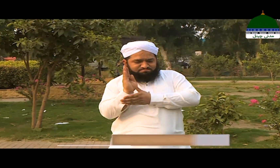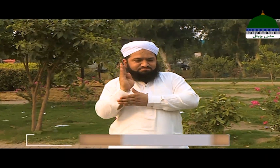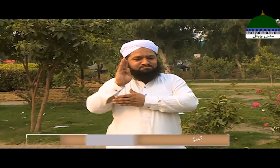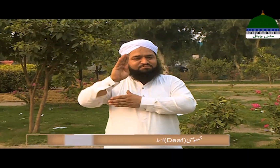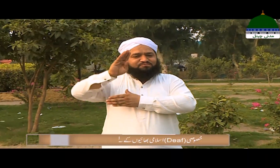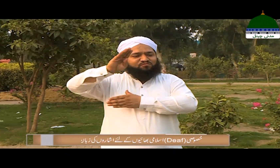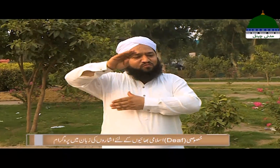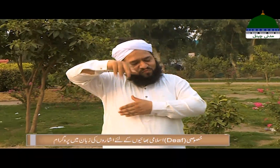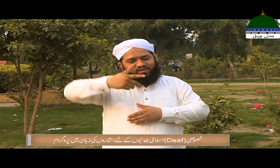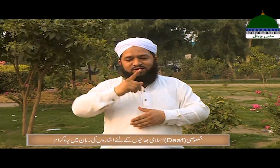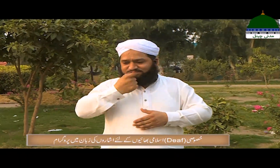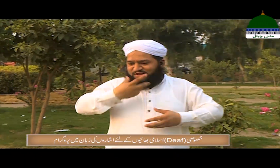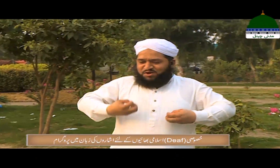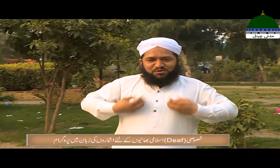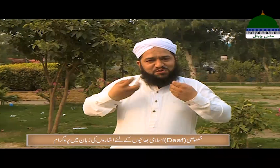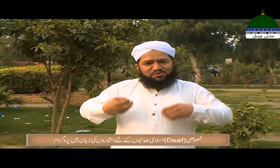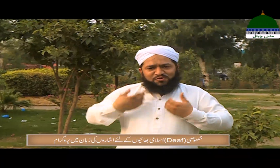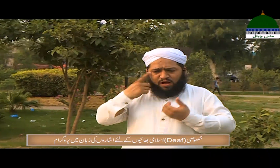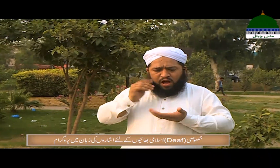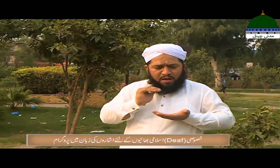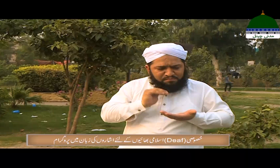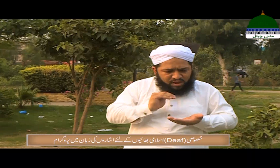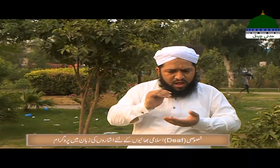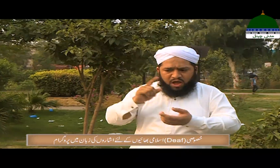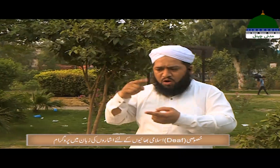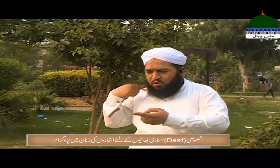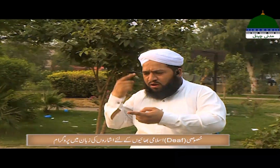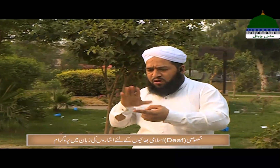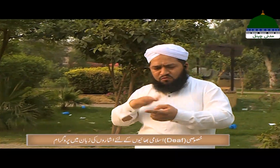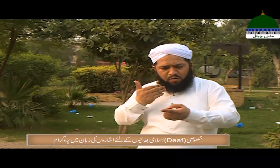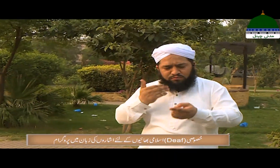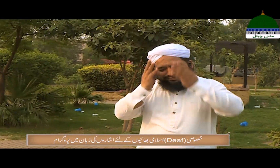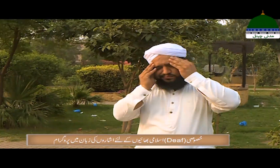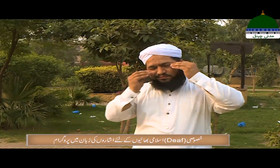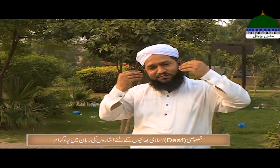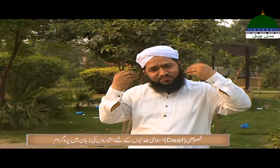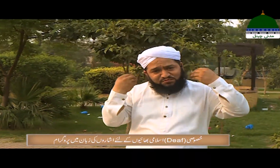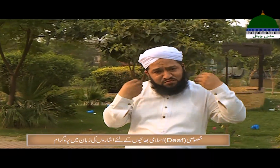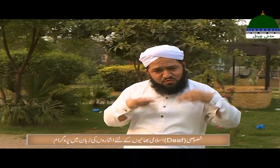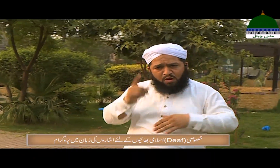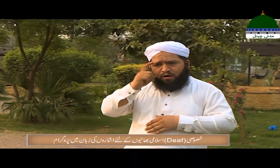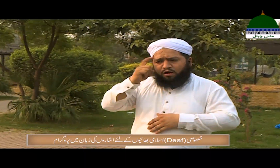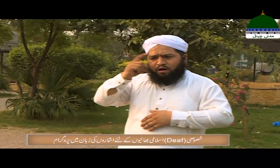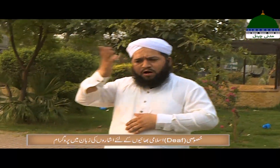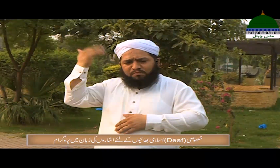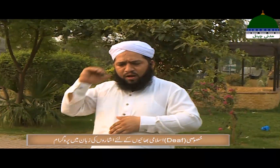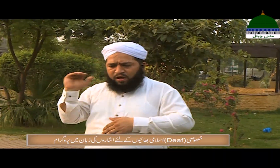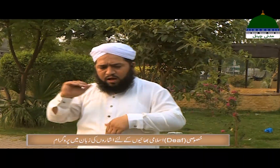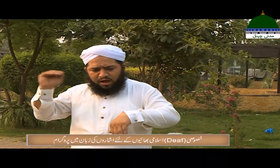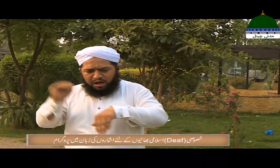خوشیاں پھر لوٹ آئیں۔ وہ اپنے بیٹے اور غلام کی موت کو بھول گئے اور ایسے رہنے لگے گویا اس موذی جانور